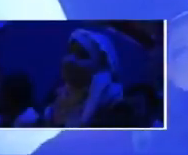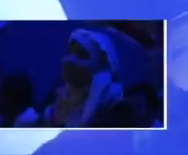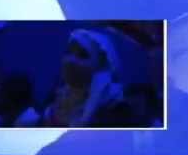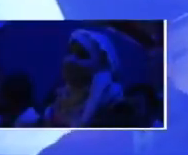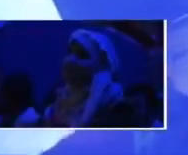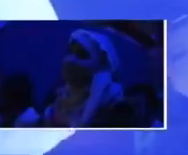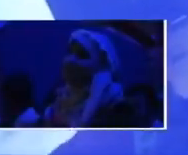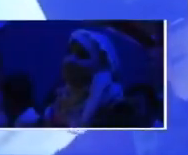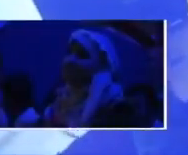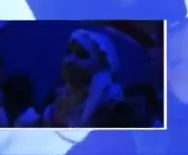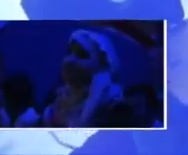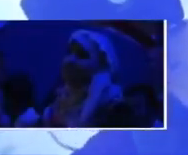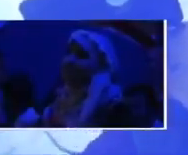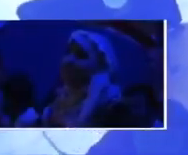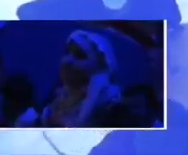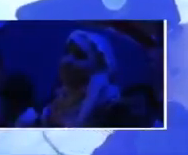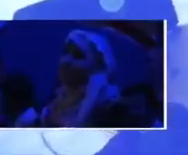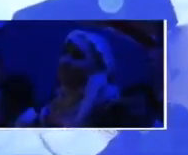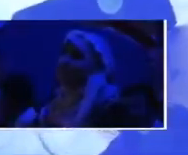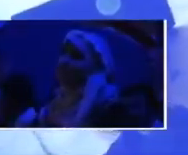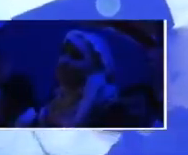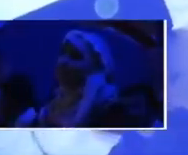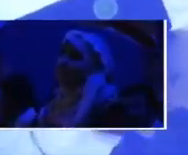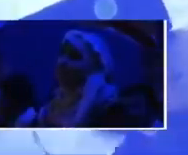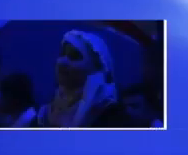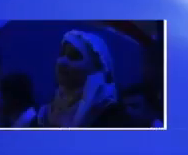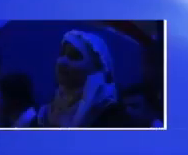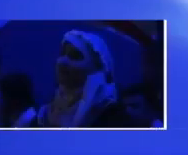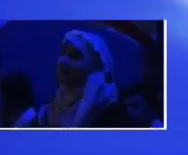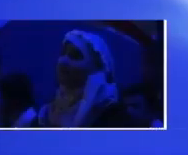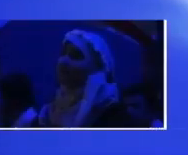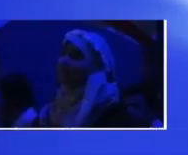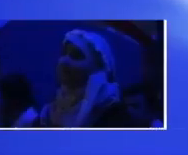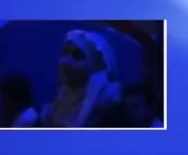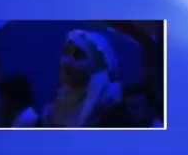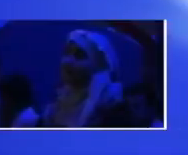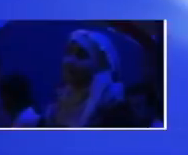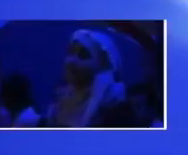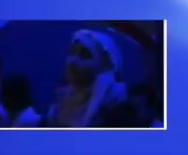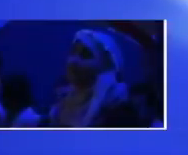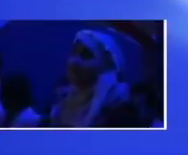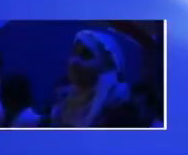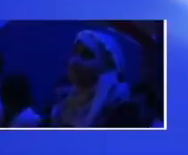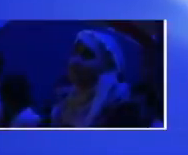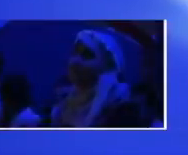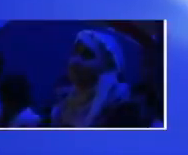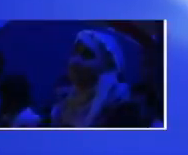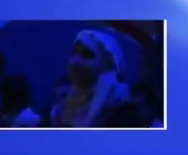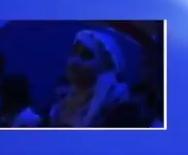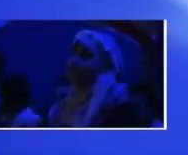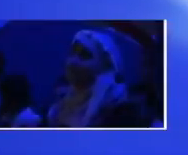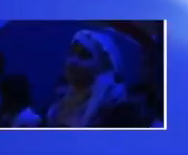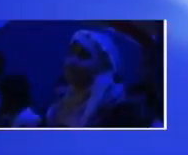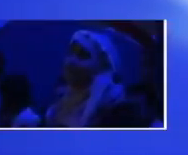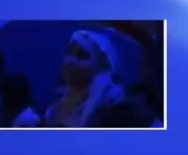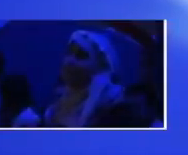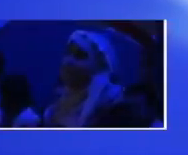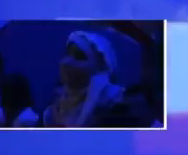لله بعد مع الاستمرار احنا تعاملنا معهم وحبينا هذا الاشي. الفصل الاول هذا كله صعوبته،